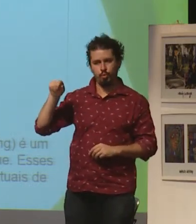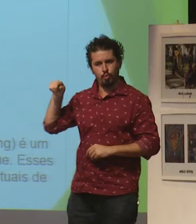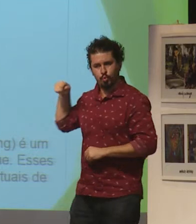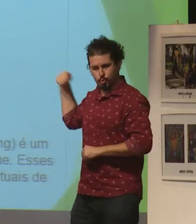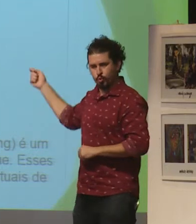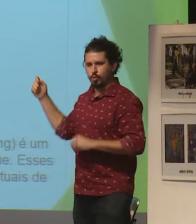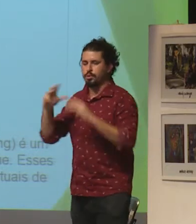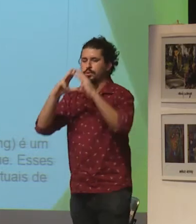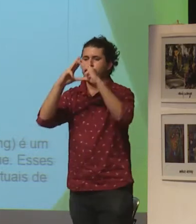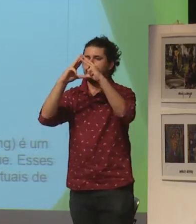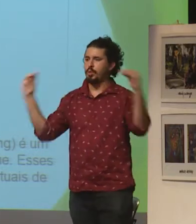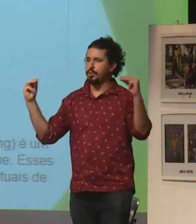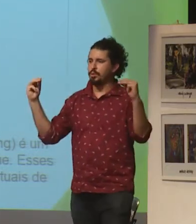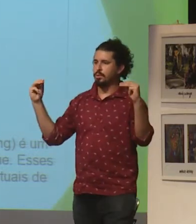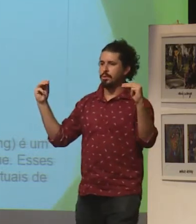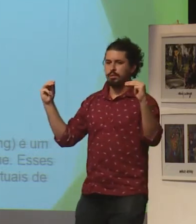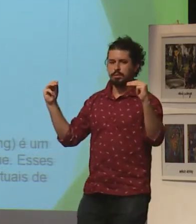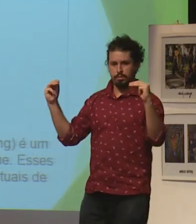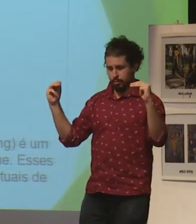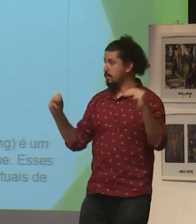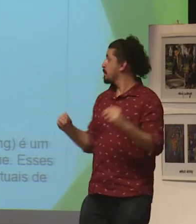o Moodle. Esse é o sinal.